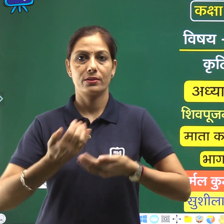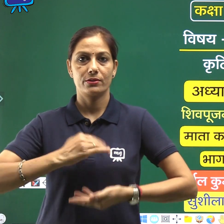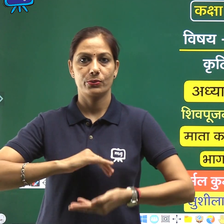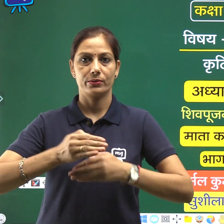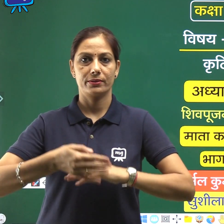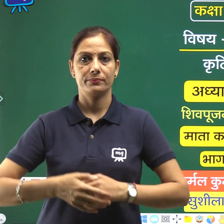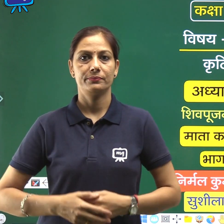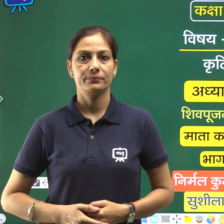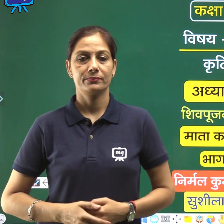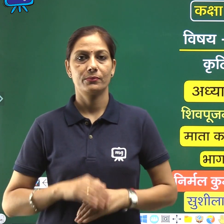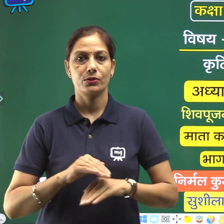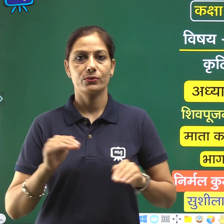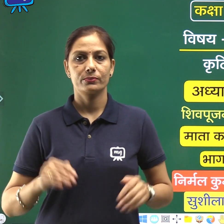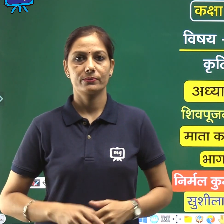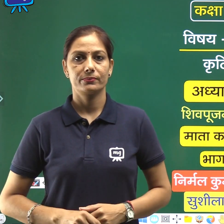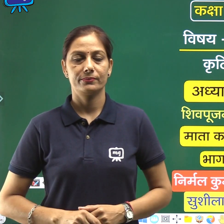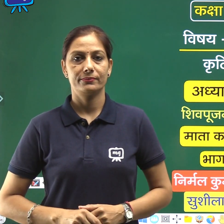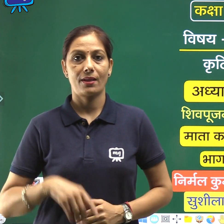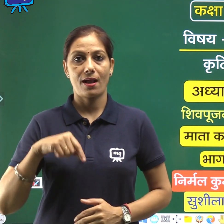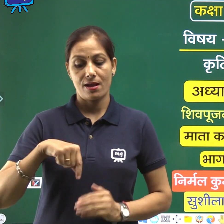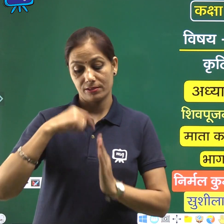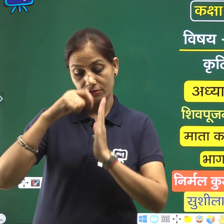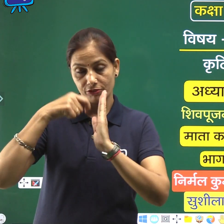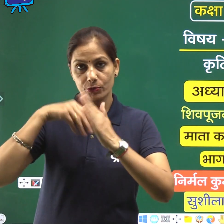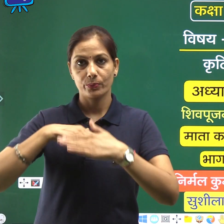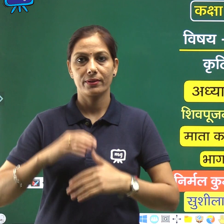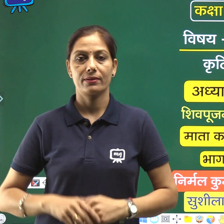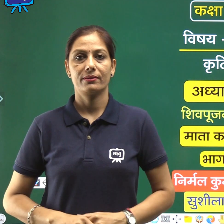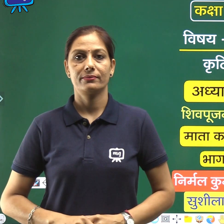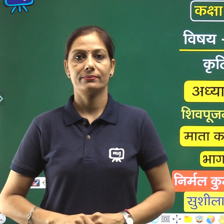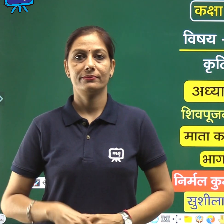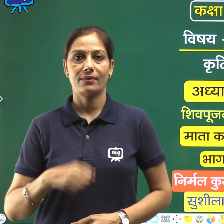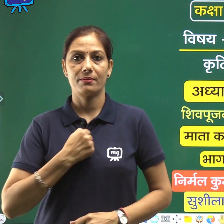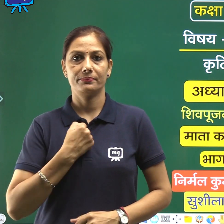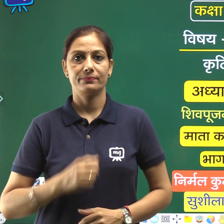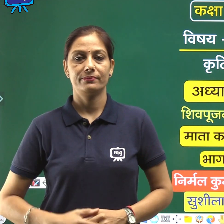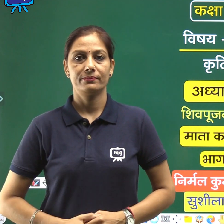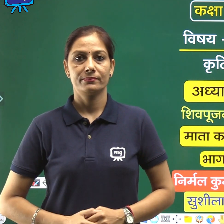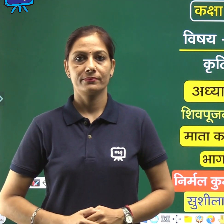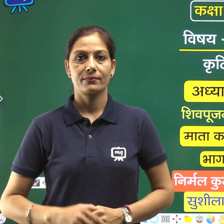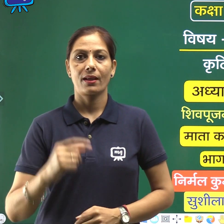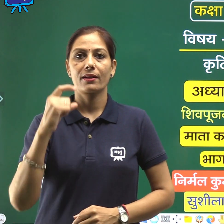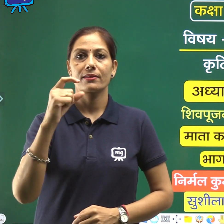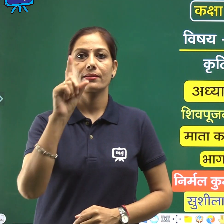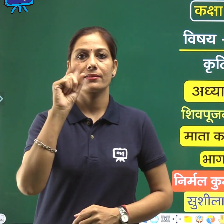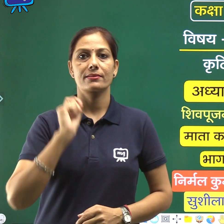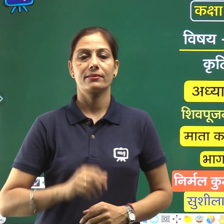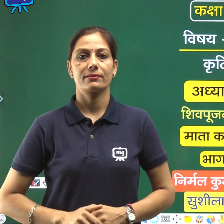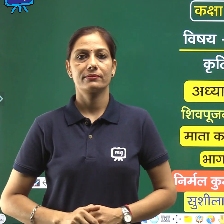चौधरी। बच्चों, आज के वीडियो में हम कक्षा 10